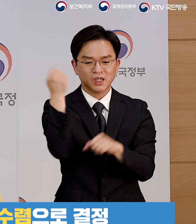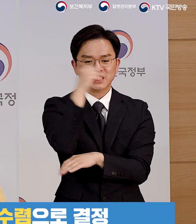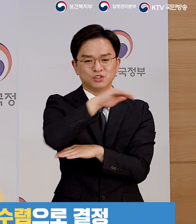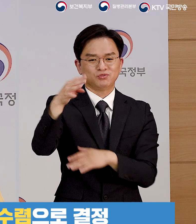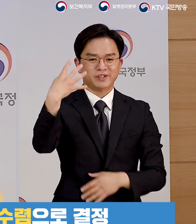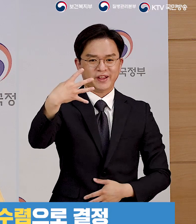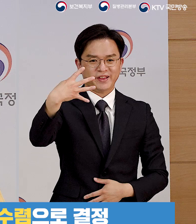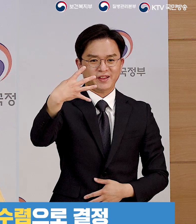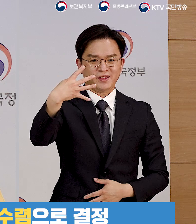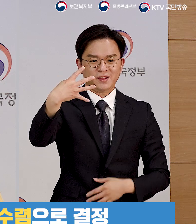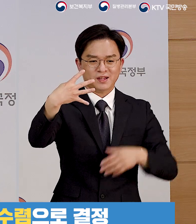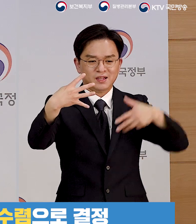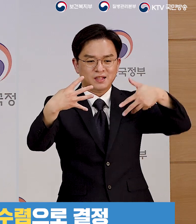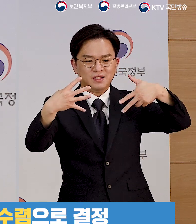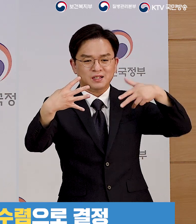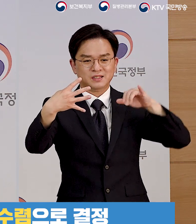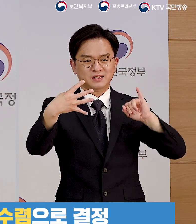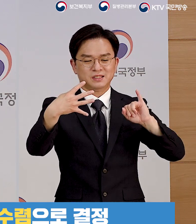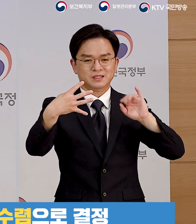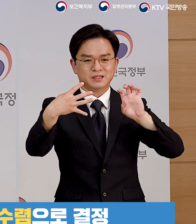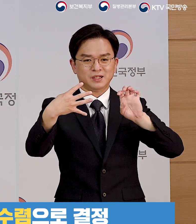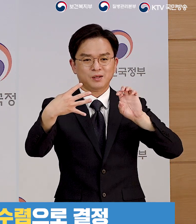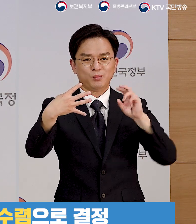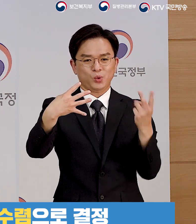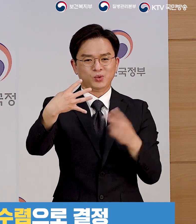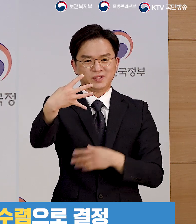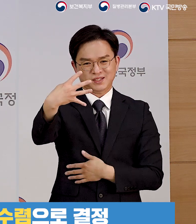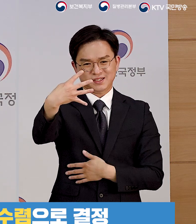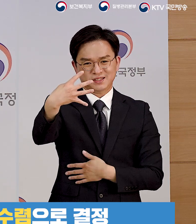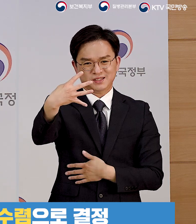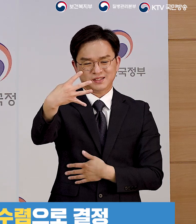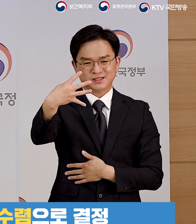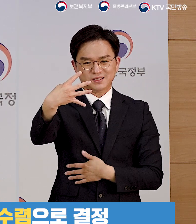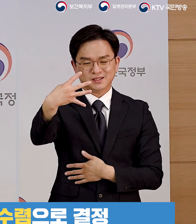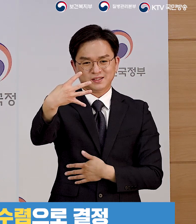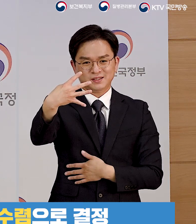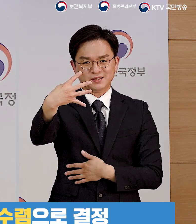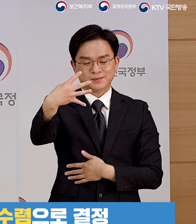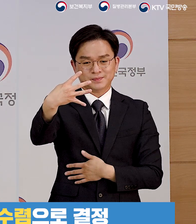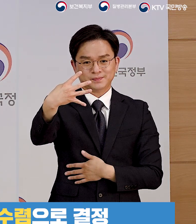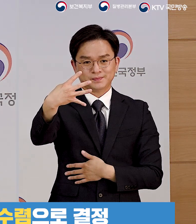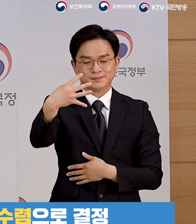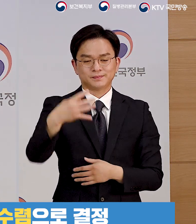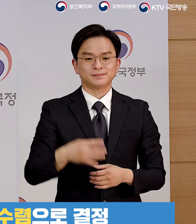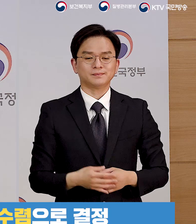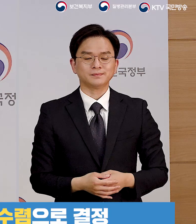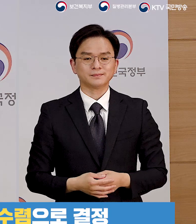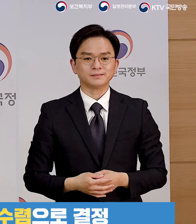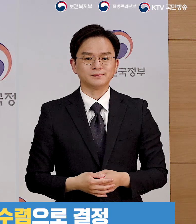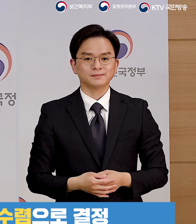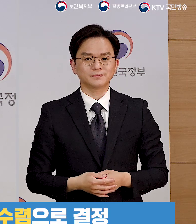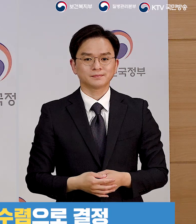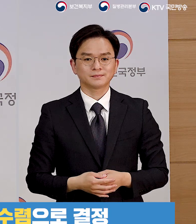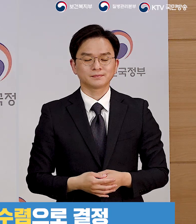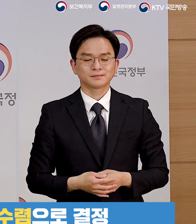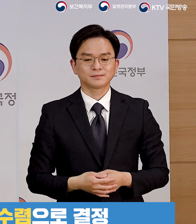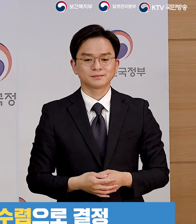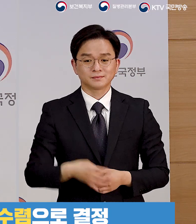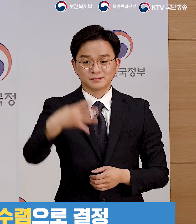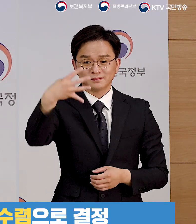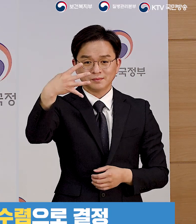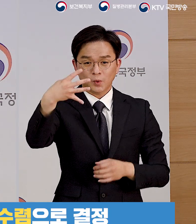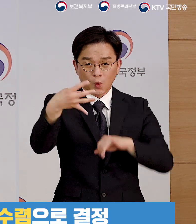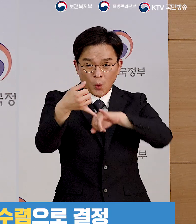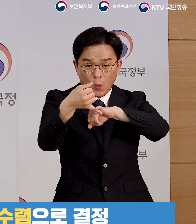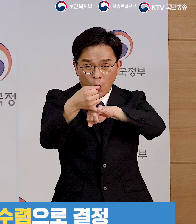여기 나와 있는 그 단계를 결정하는 객관적인 지표 4가지는 그 자체의 수치만으로도